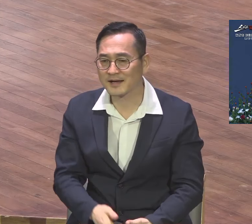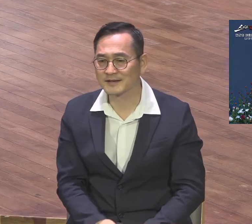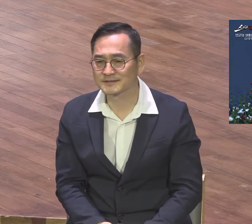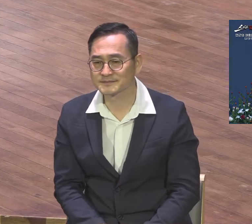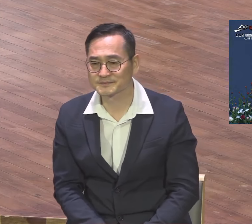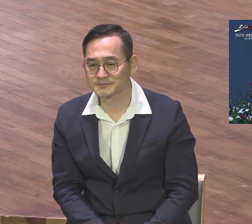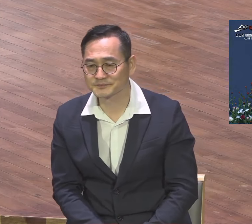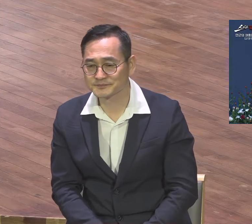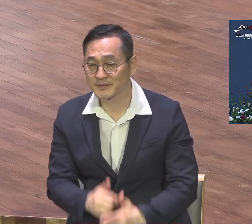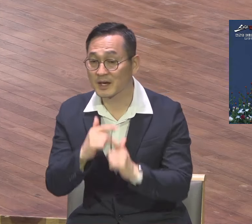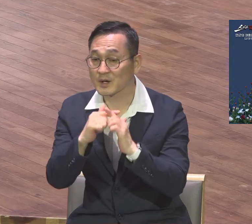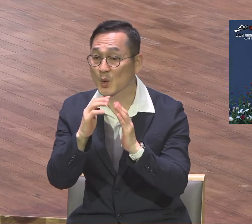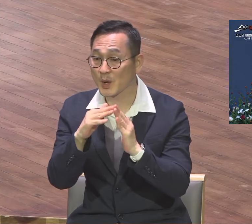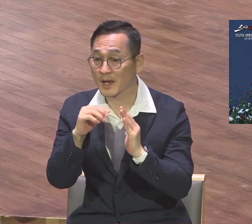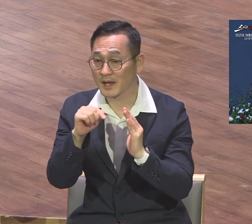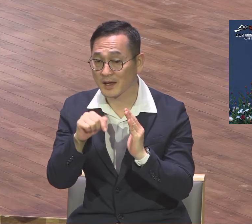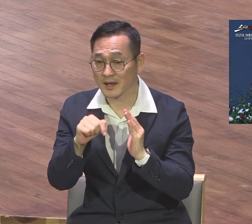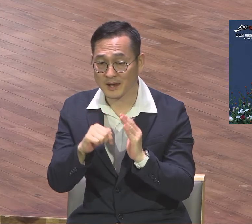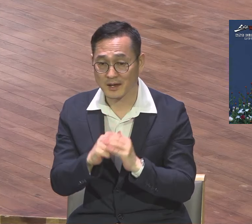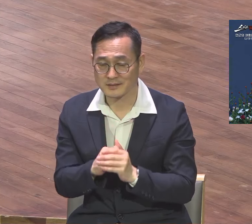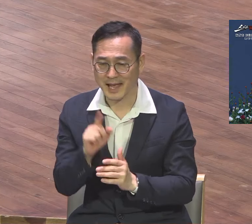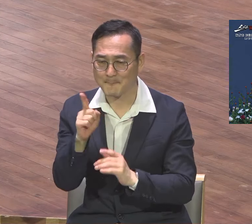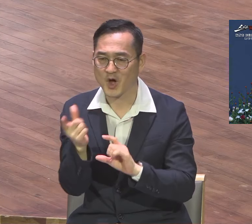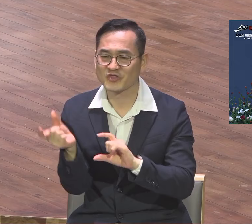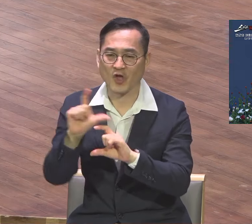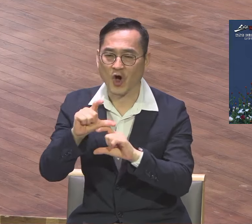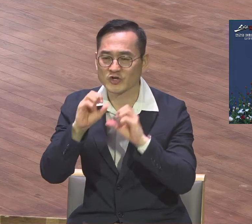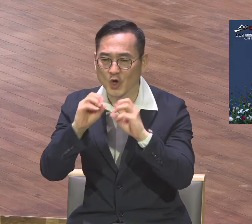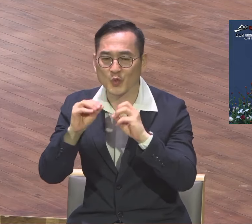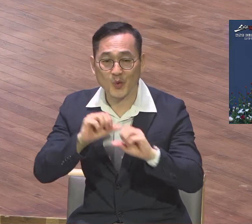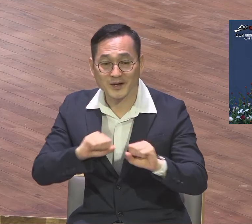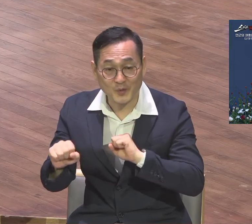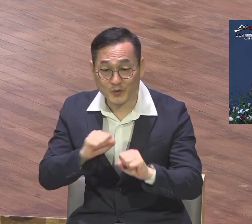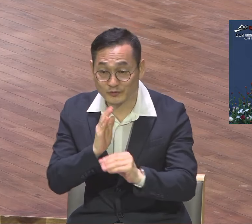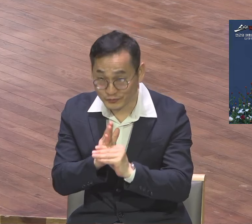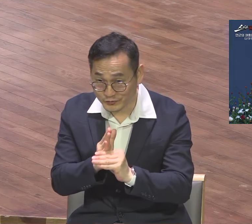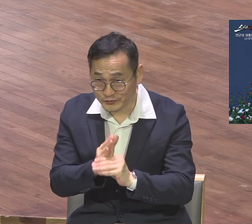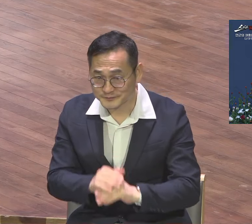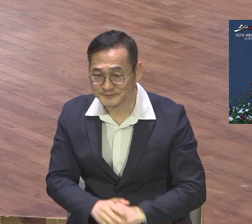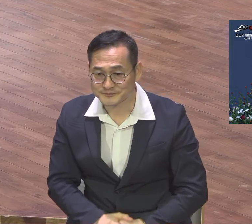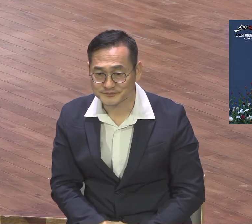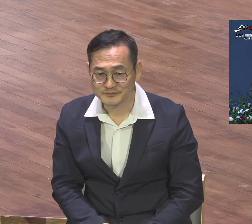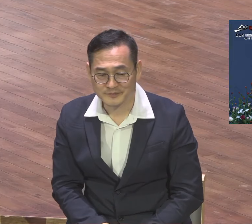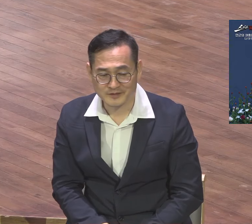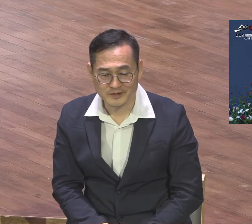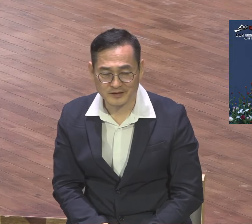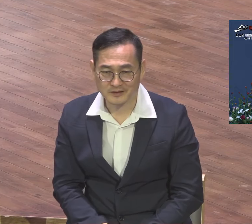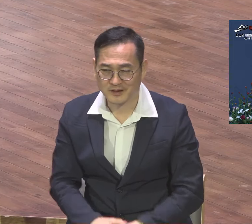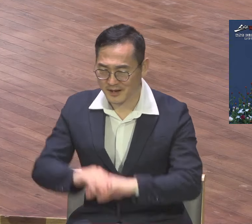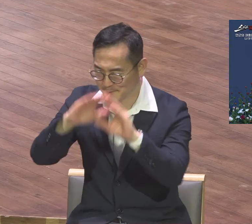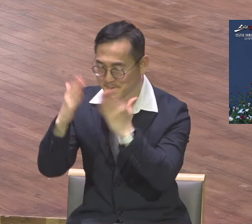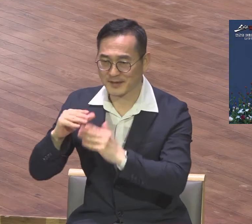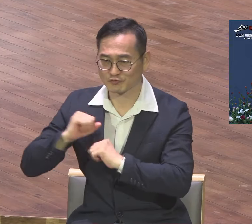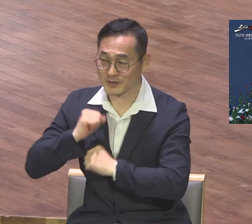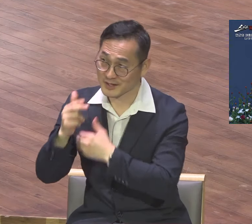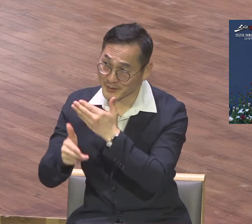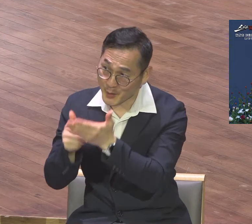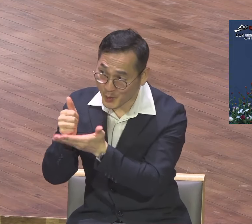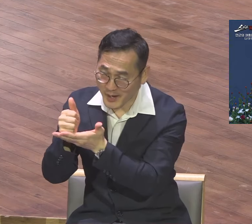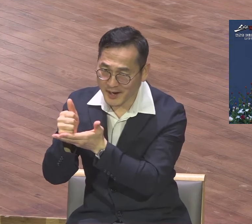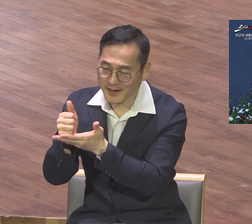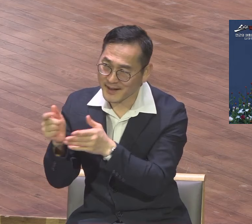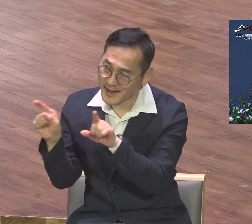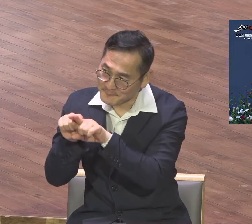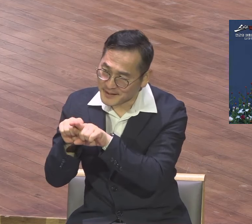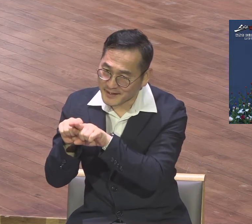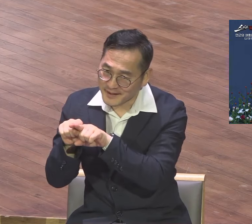지금 교회적으로 한 번 더라고 하는 전도 운동을 우리가 펼쳐나가고 있는데, 만군의 여호와 하나님이